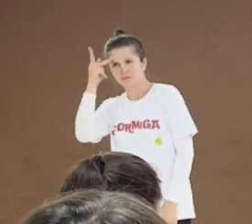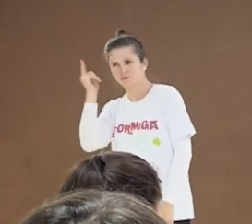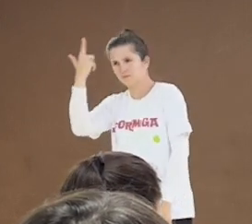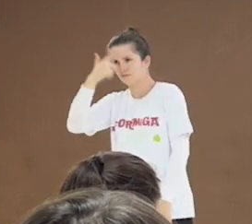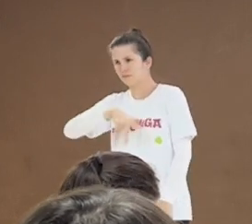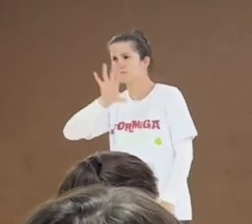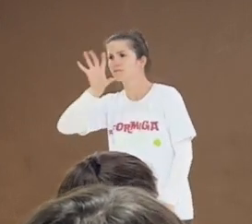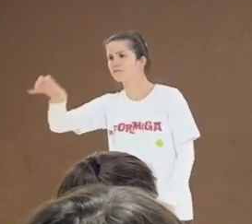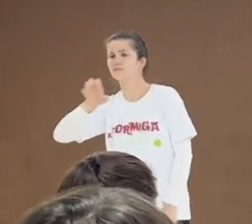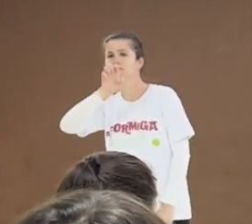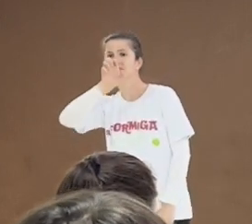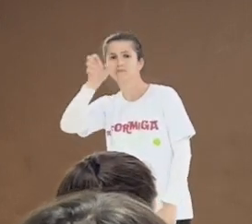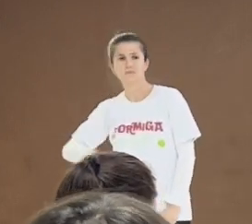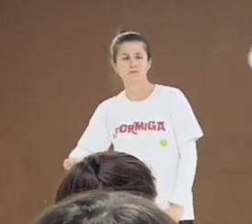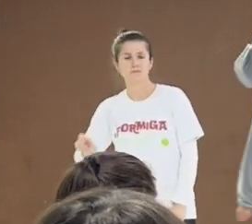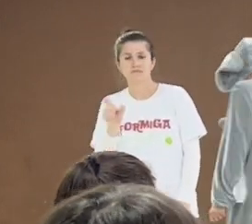indo. Se cuida.